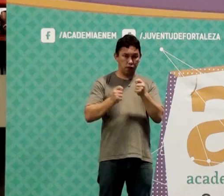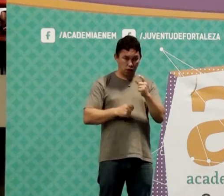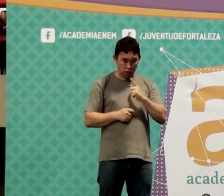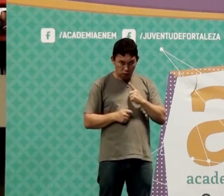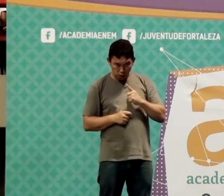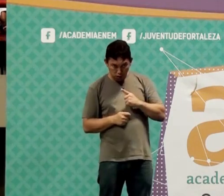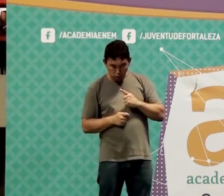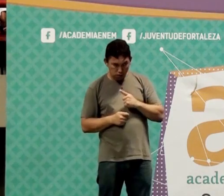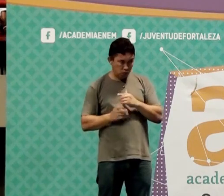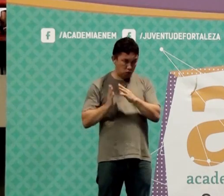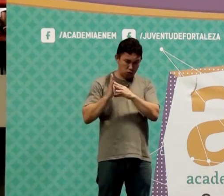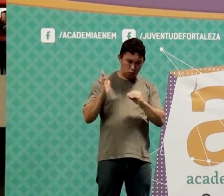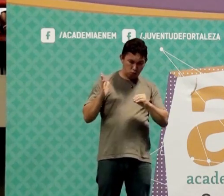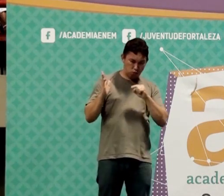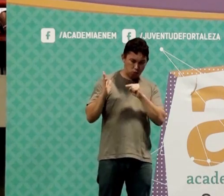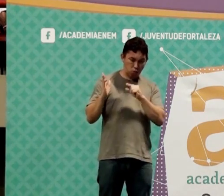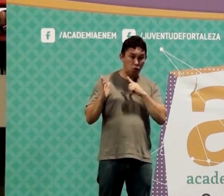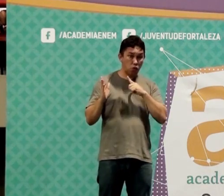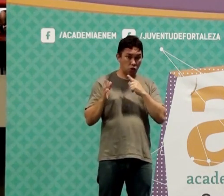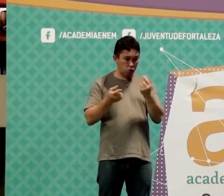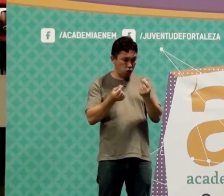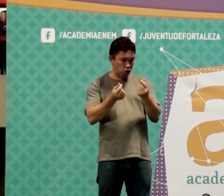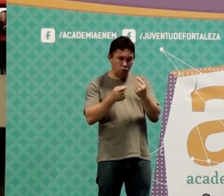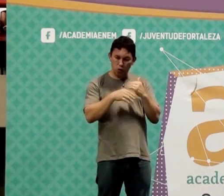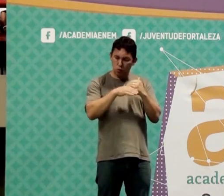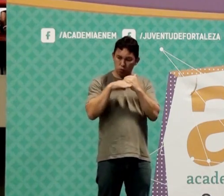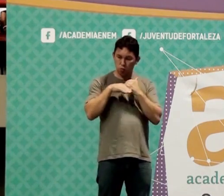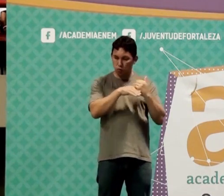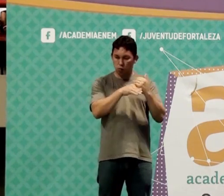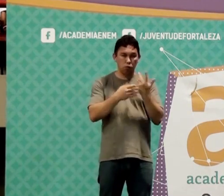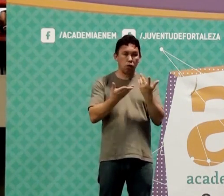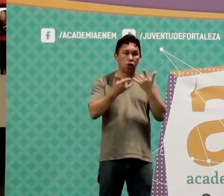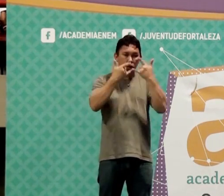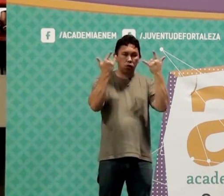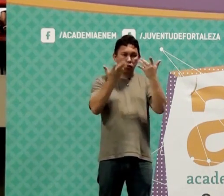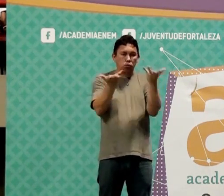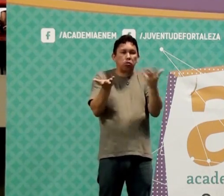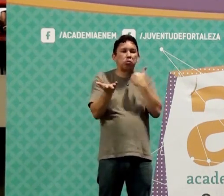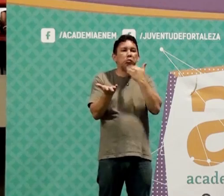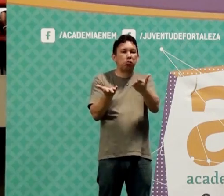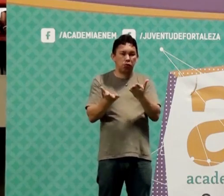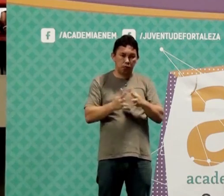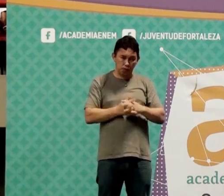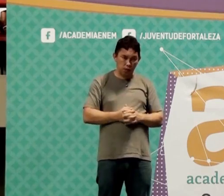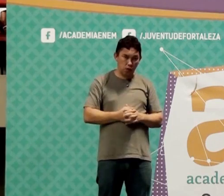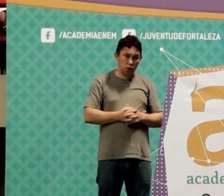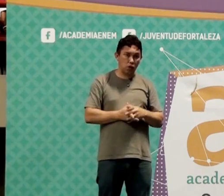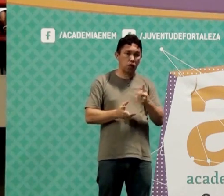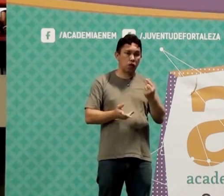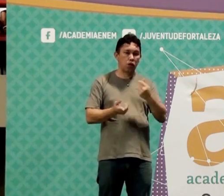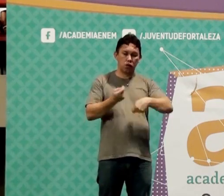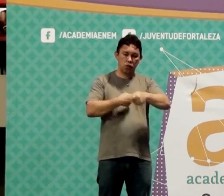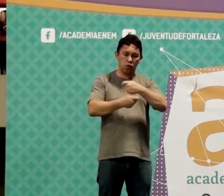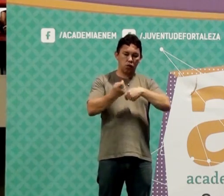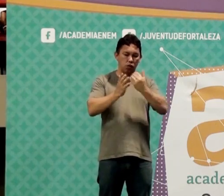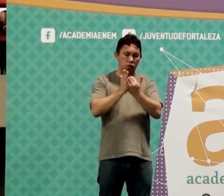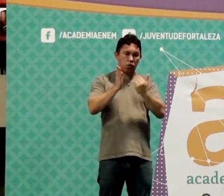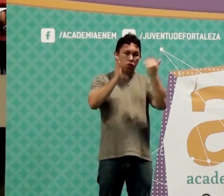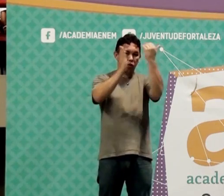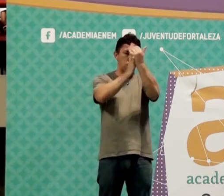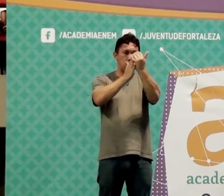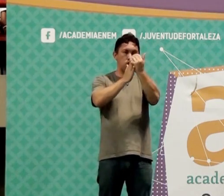todos os feudos. Tá certo? Beleza? A grande influência na formação da mentalidade insistia no